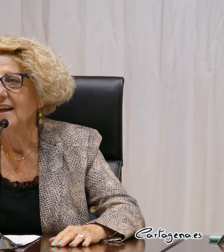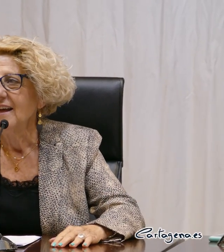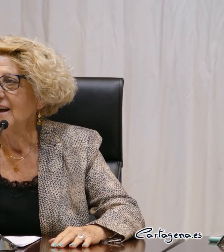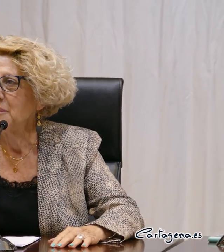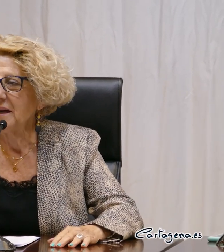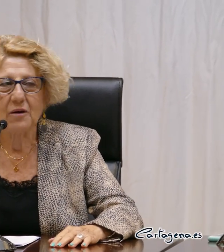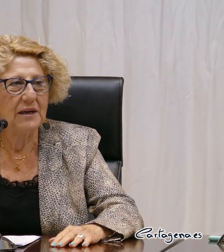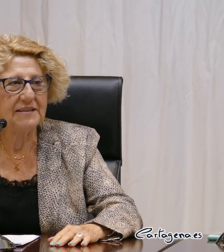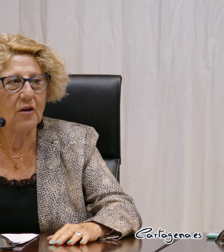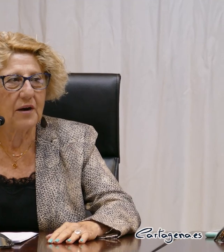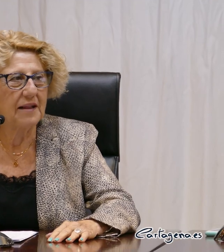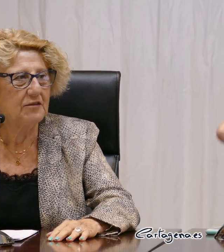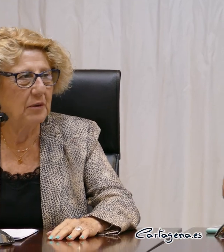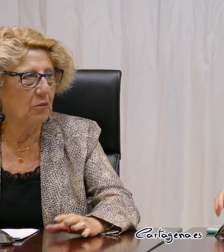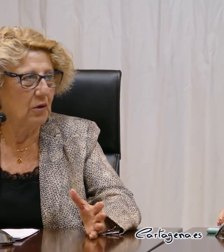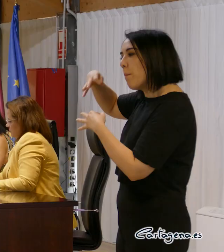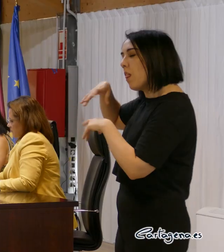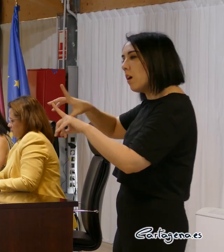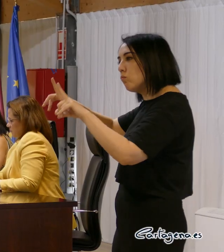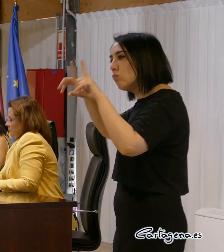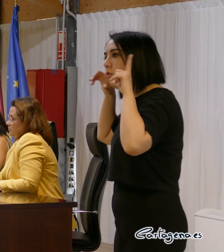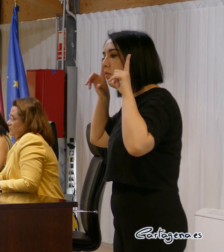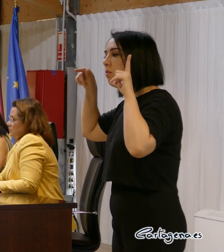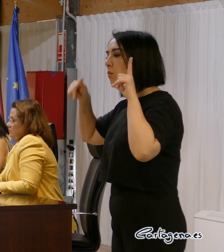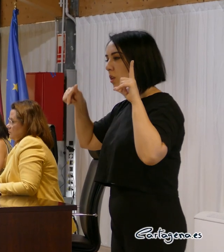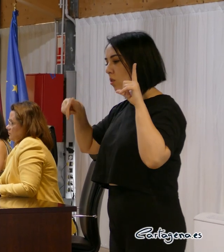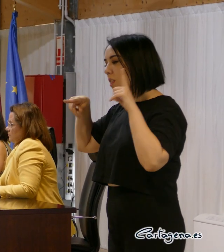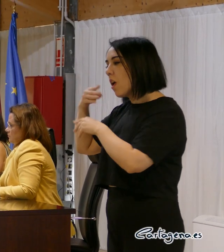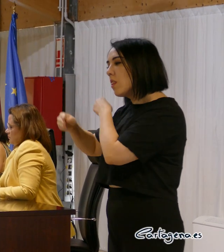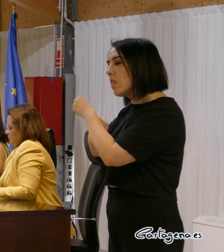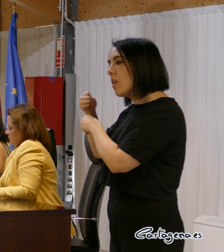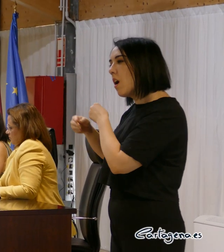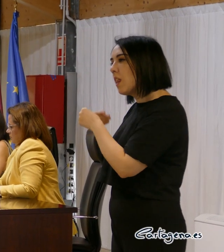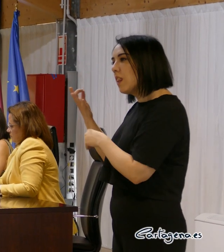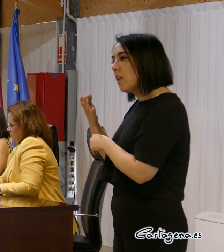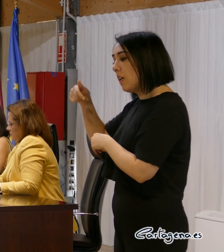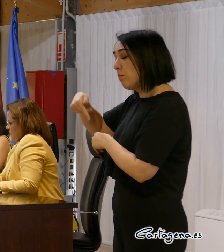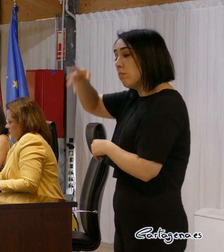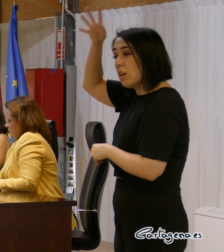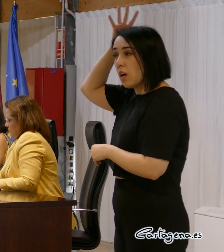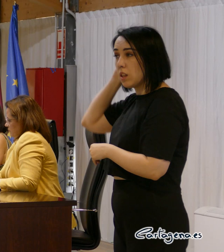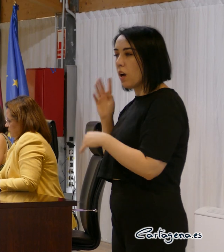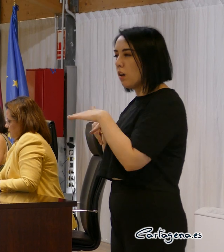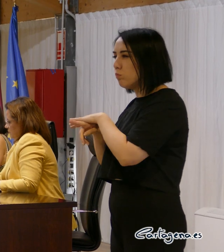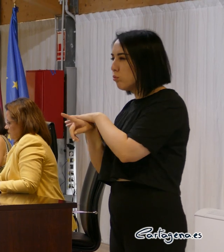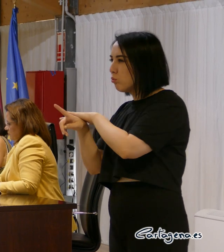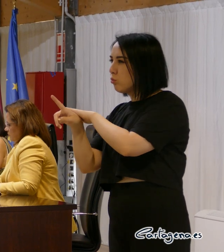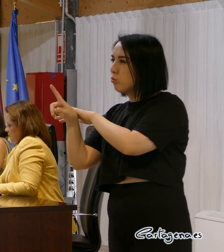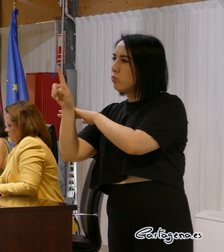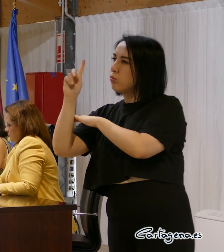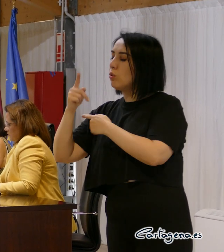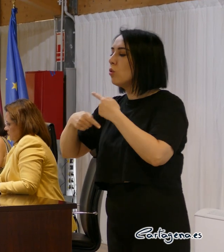decidido abordar el campo de la educación inclusiva, un reto para todos. Entonces se